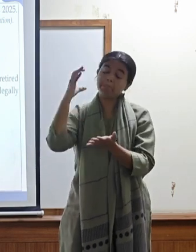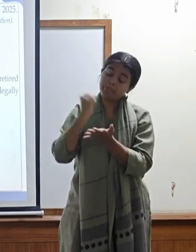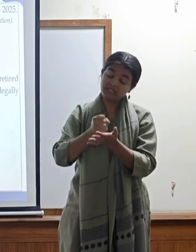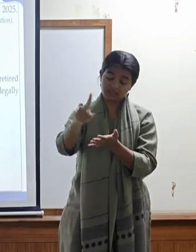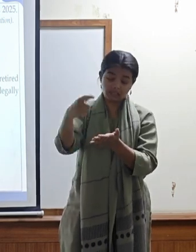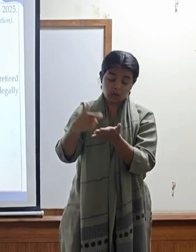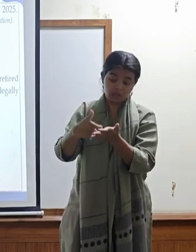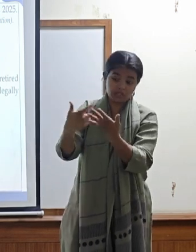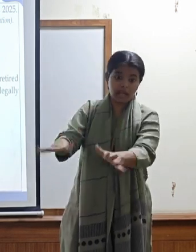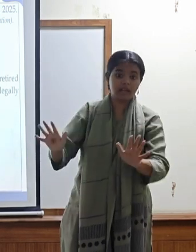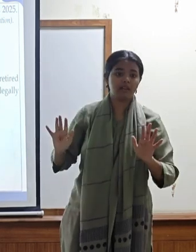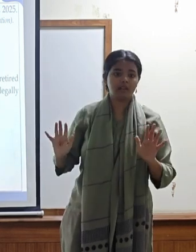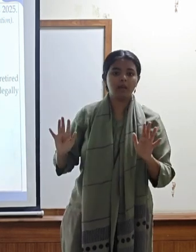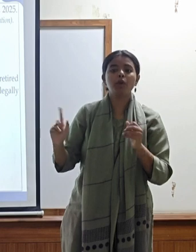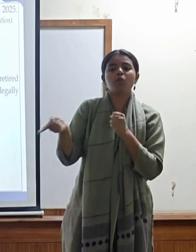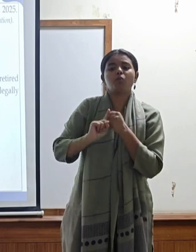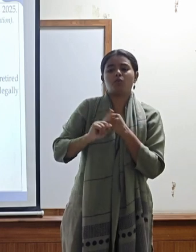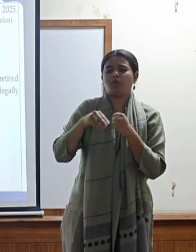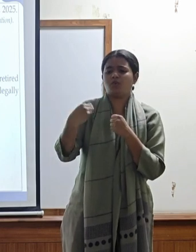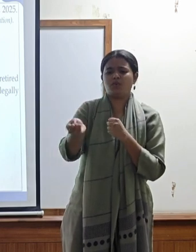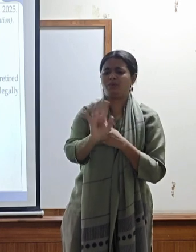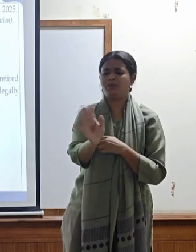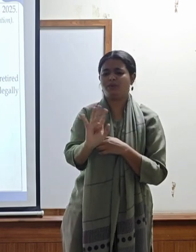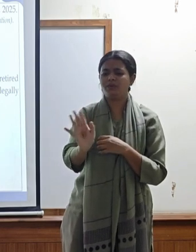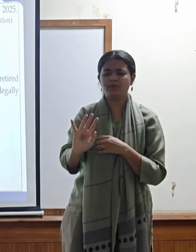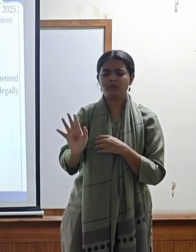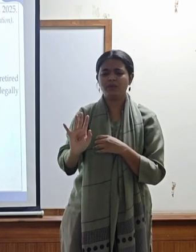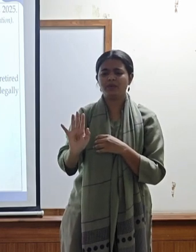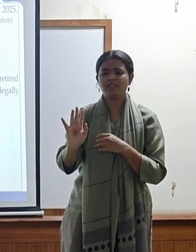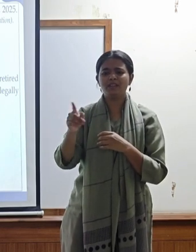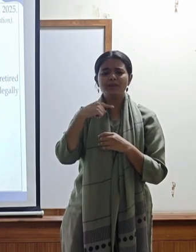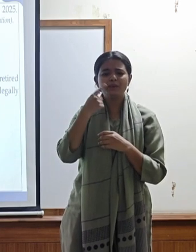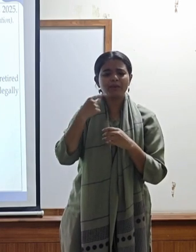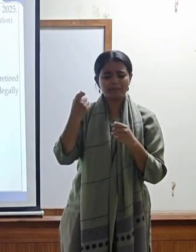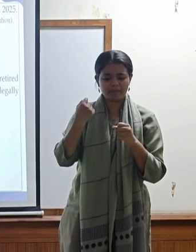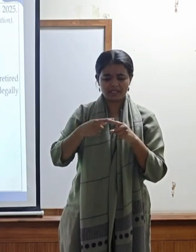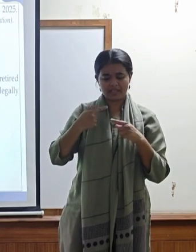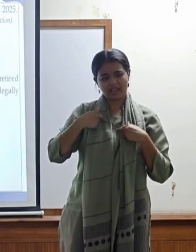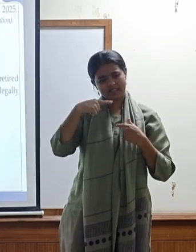जो पेनल्टी ना हो, वो भी एलिजिबल है यूपीएस का बेनिफिट लेने के लिए।